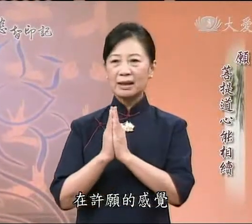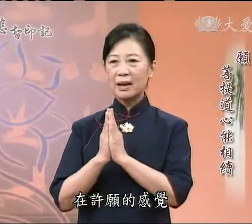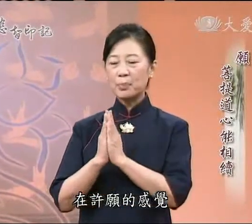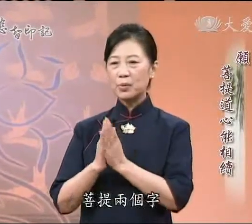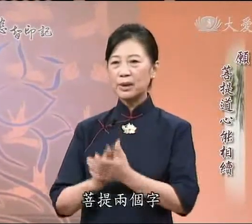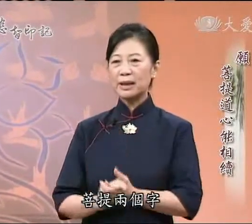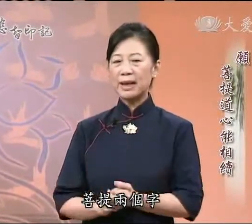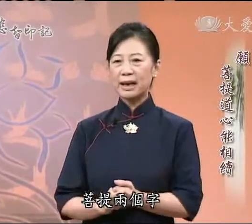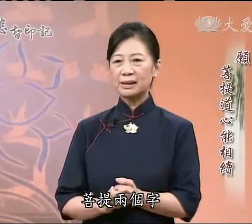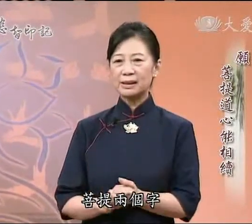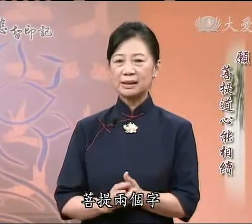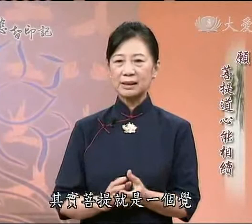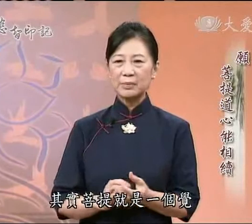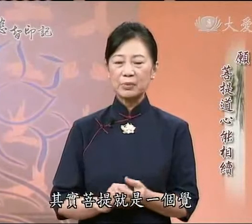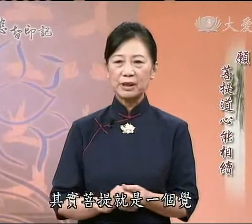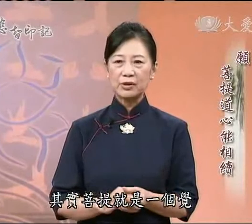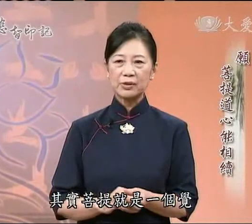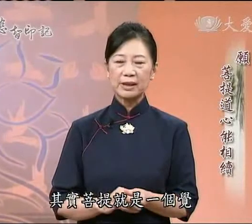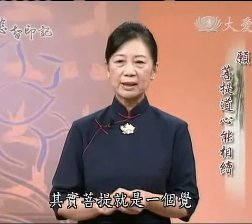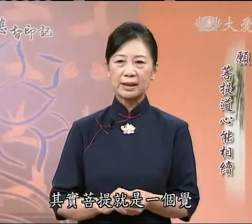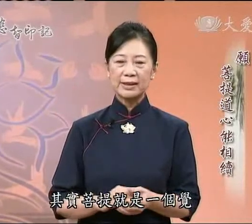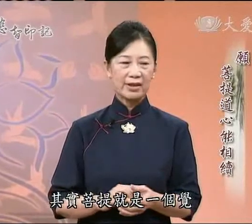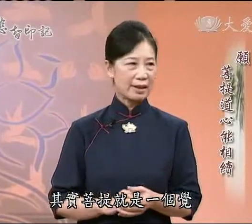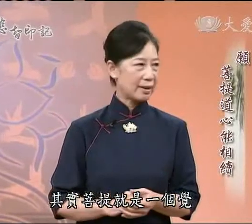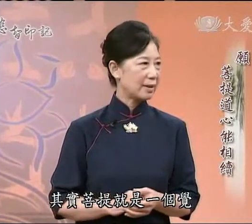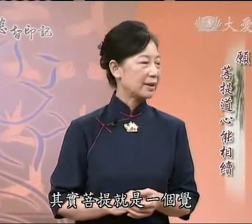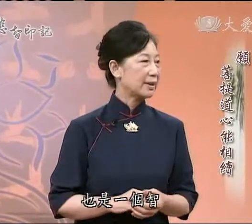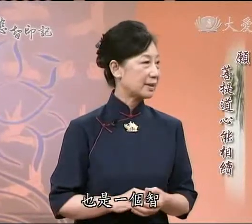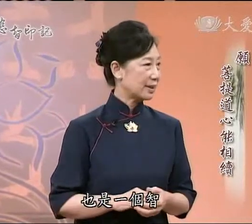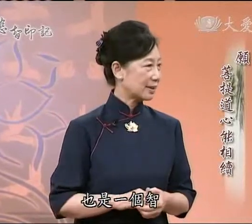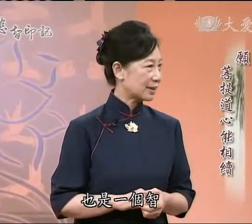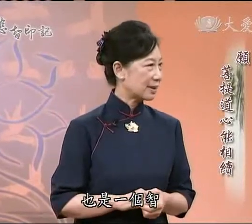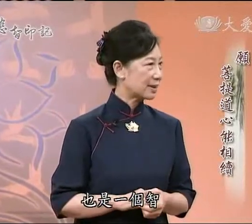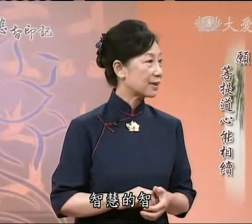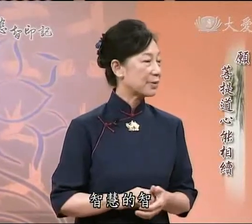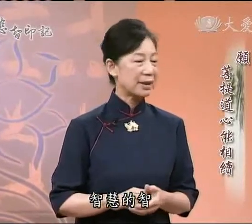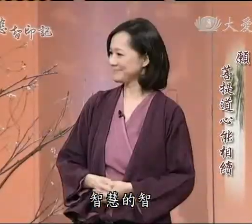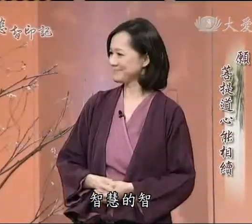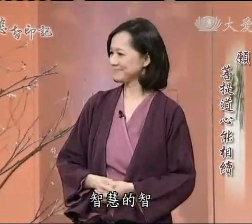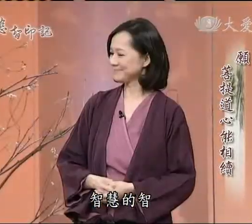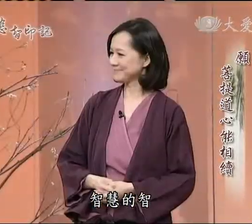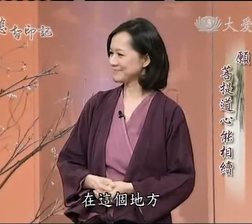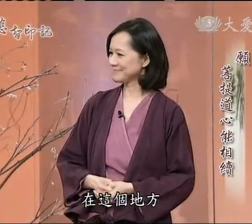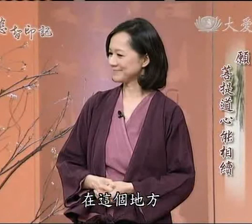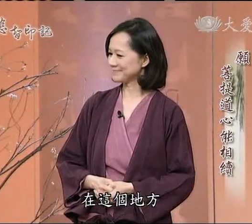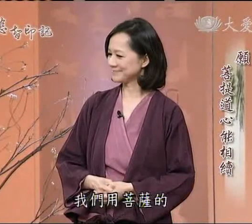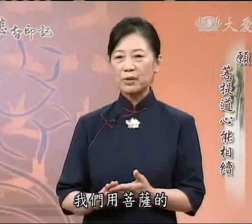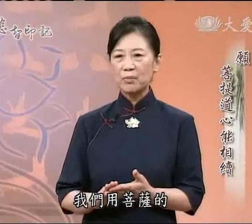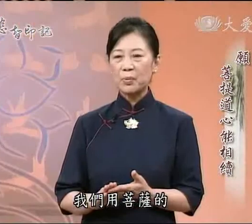那菩提两个字，其实菩提就是一个觉，也是一个智，智慧的智。那在这个地方我们用菩